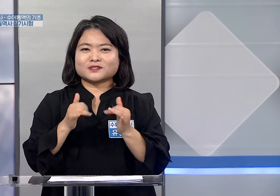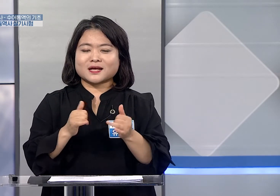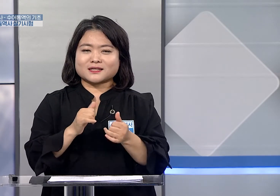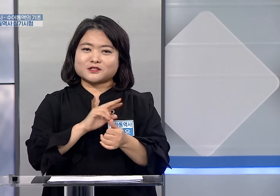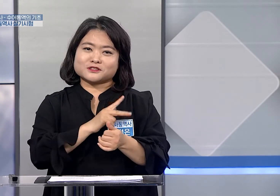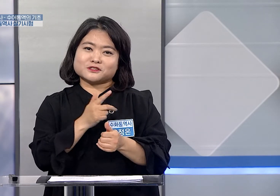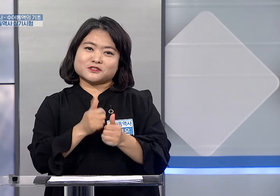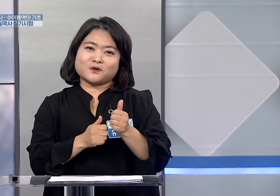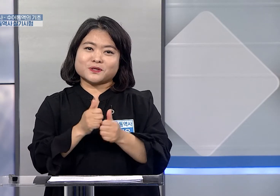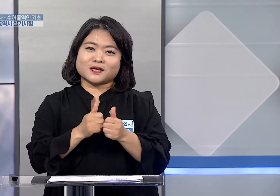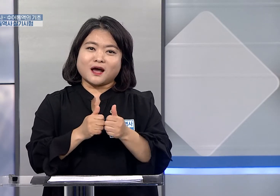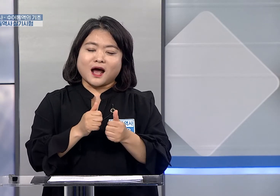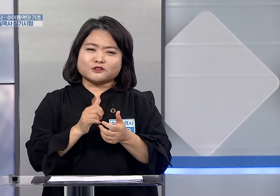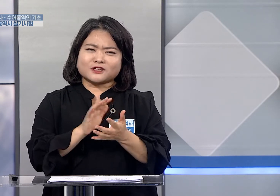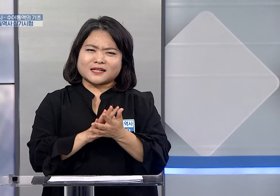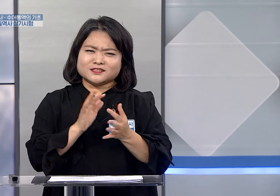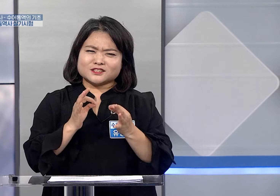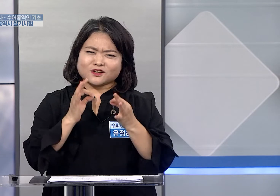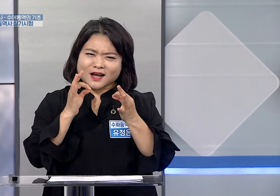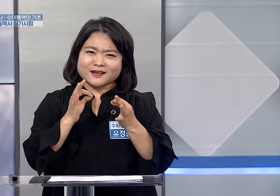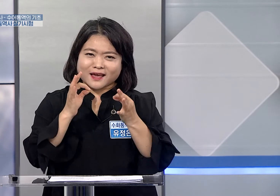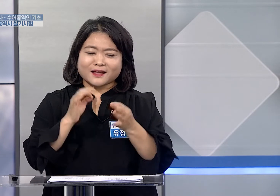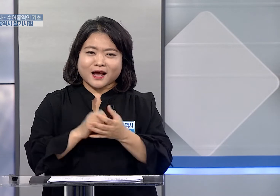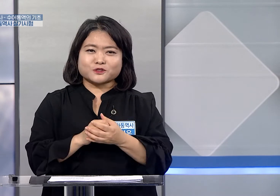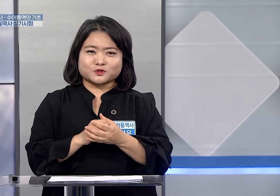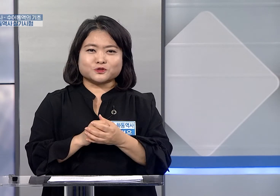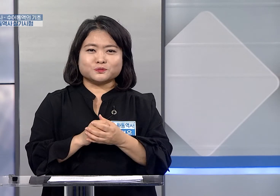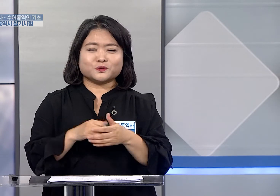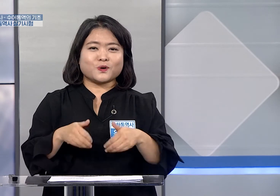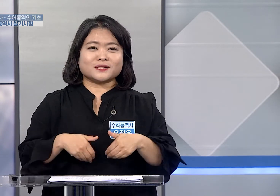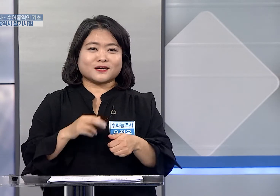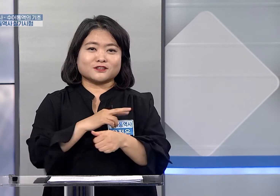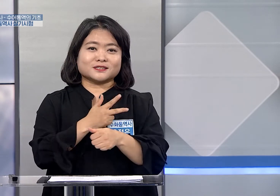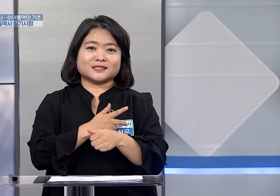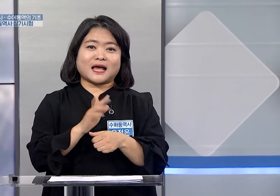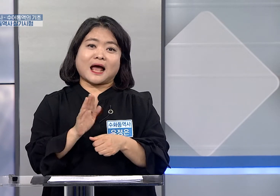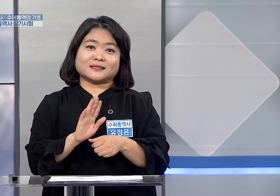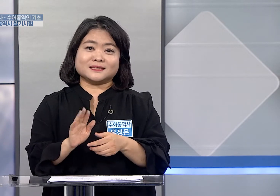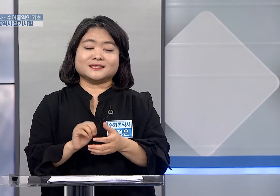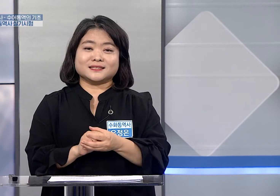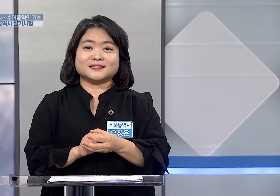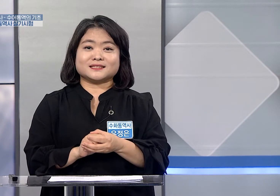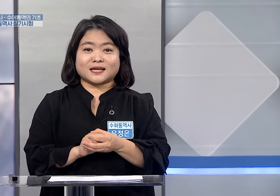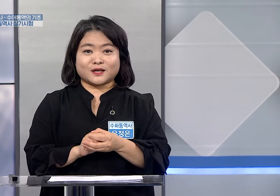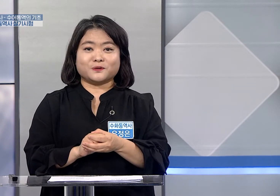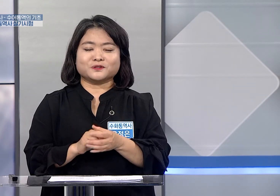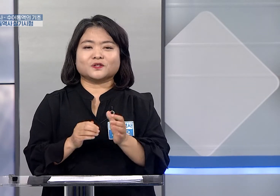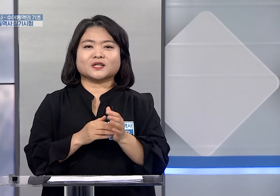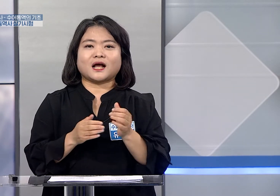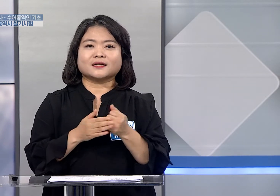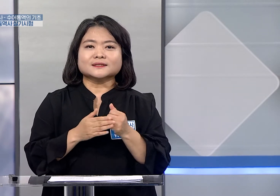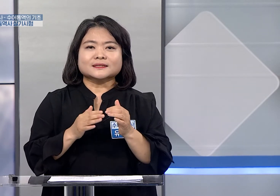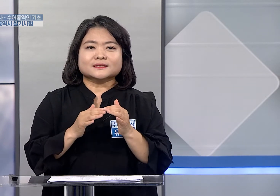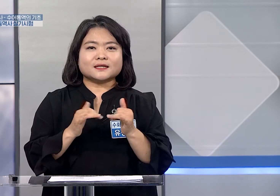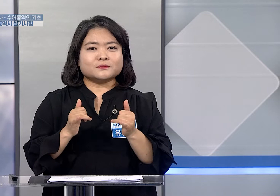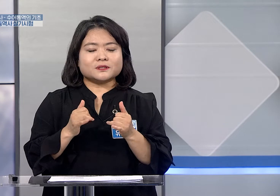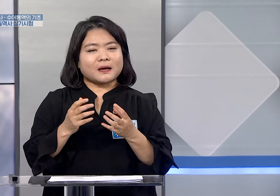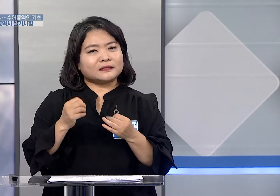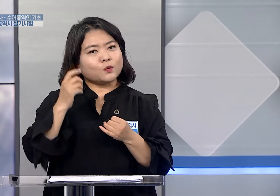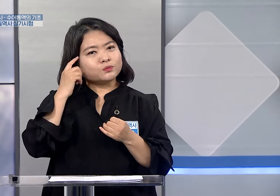수화통역사 자격증 시험이 아주 간절하게 아주 필요한 자격증이 아니잖아요. 그러니까 사람들이 많이 공부